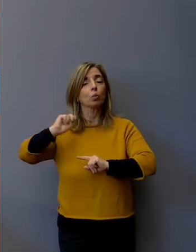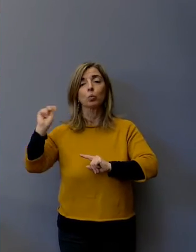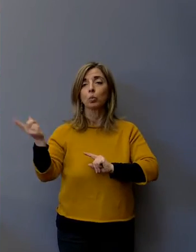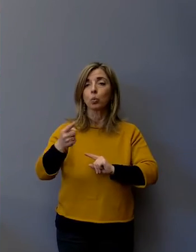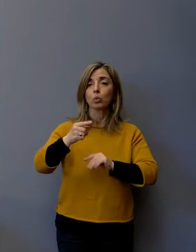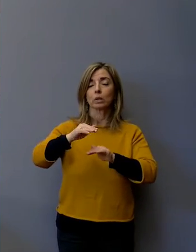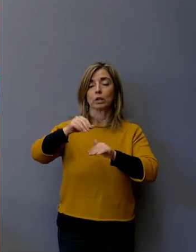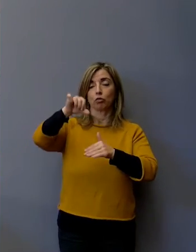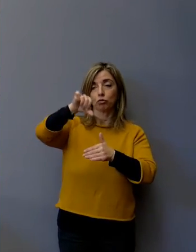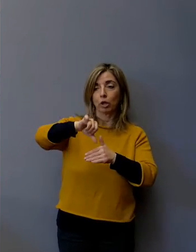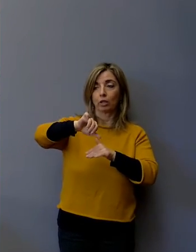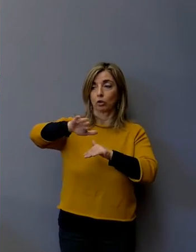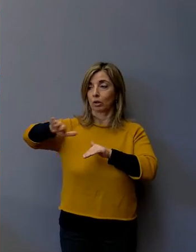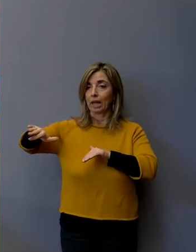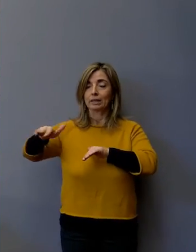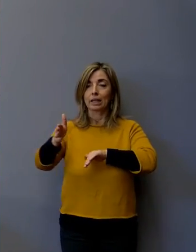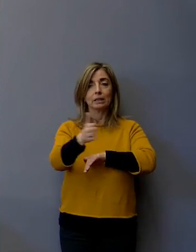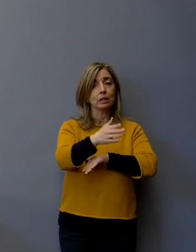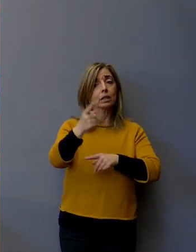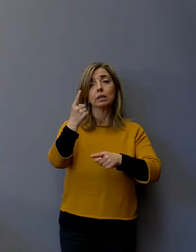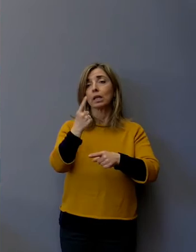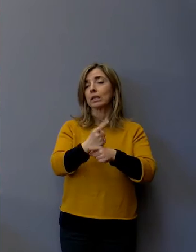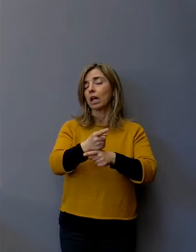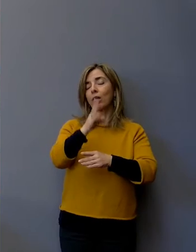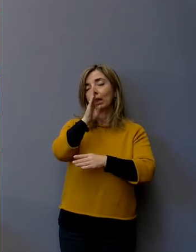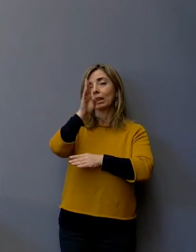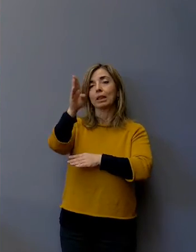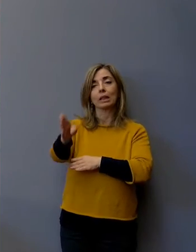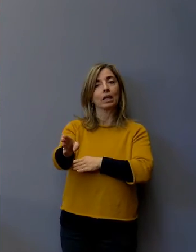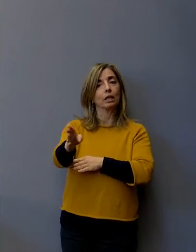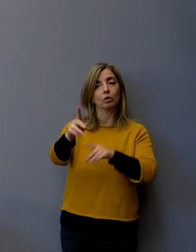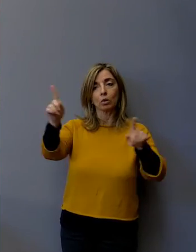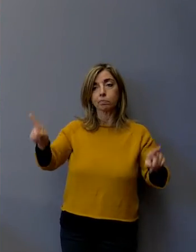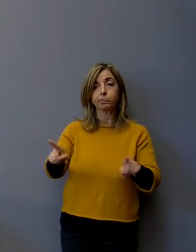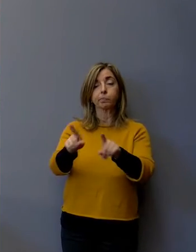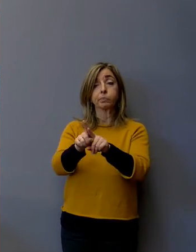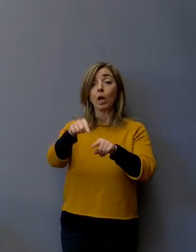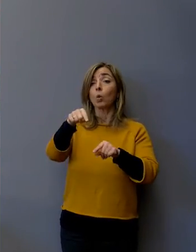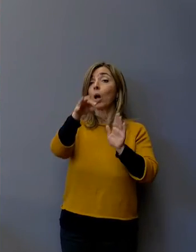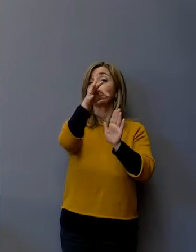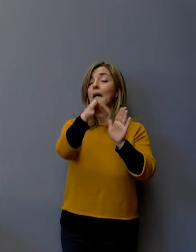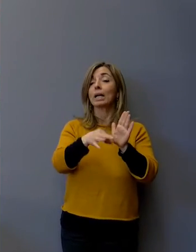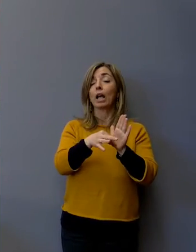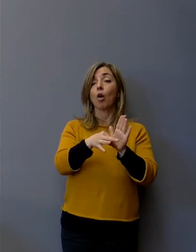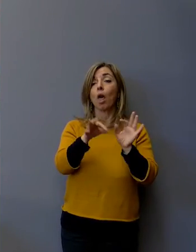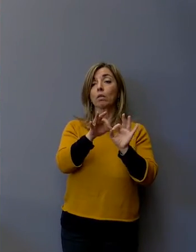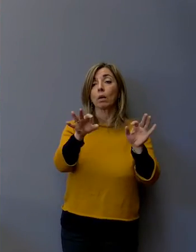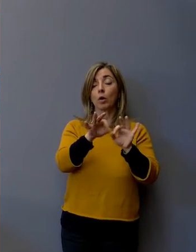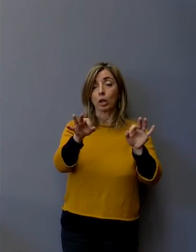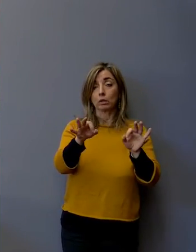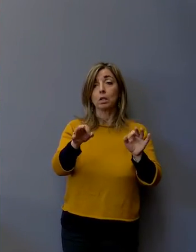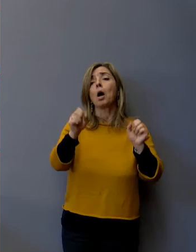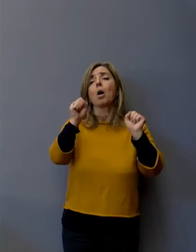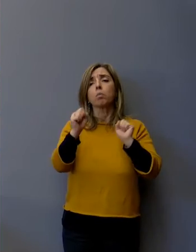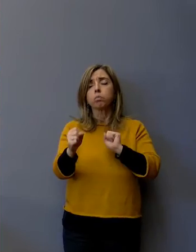la regola questa è la regola delle urne questa è la regola della democrazia quando si fa le scelte si può discutere ma una volta discusso a